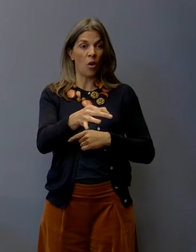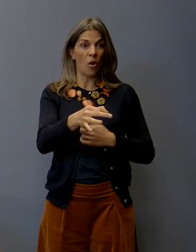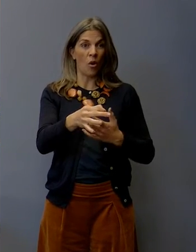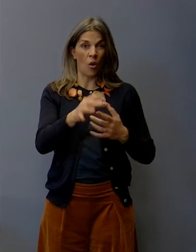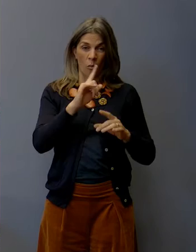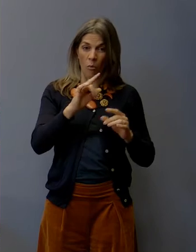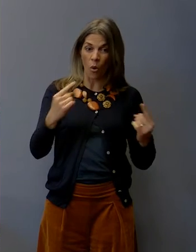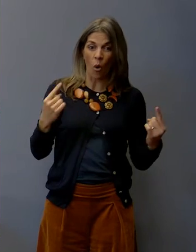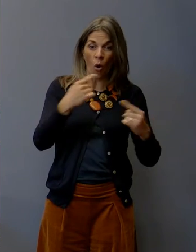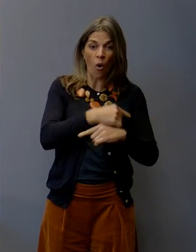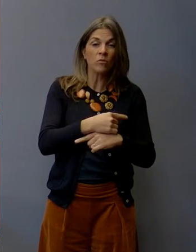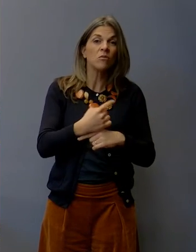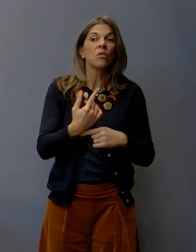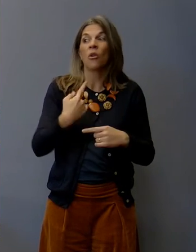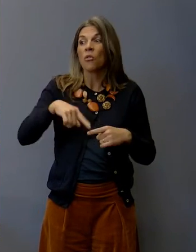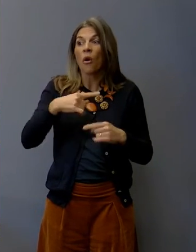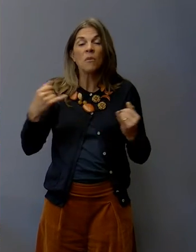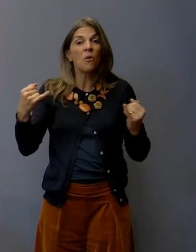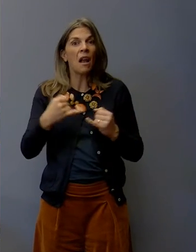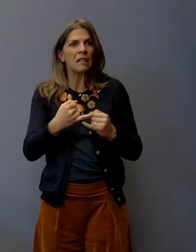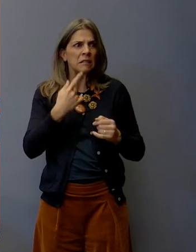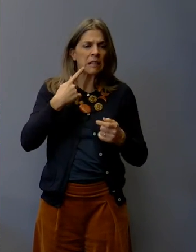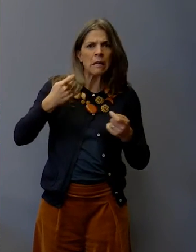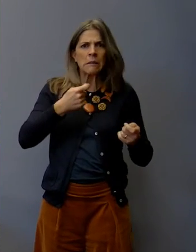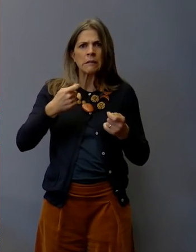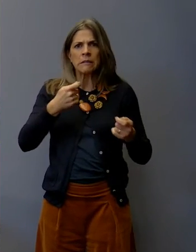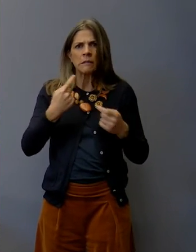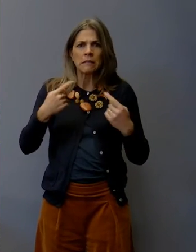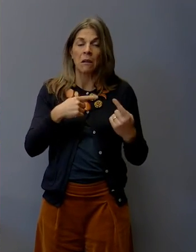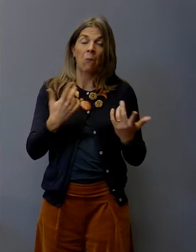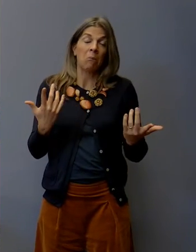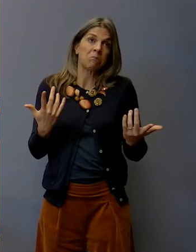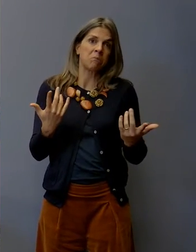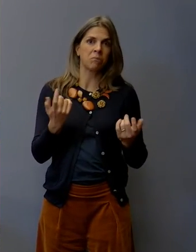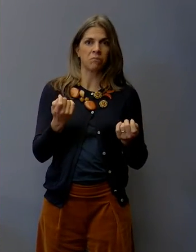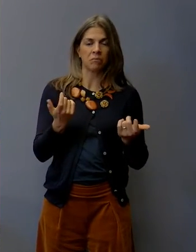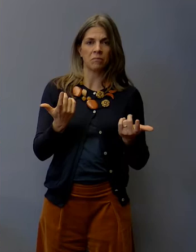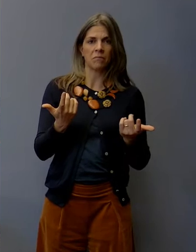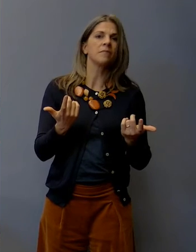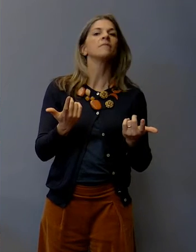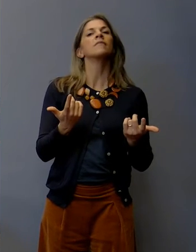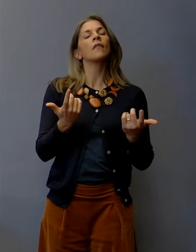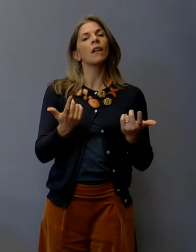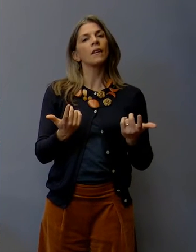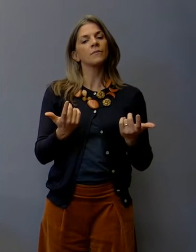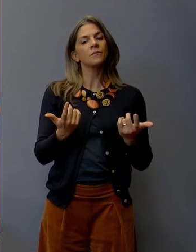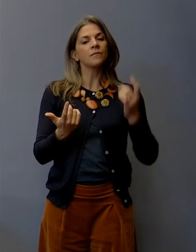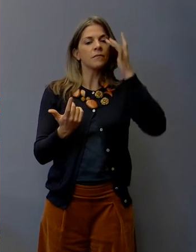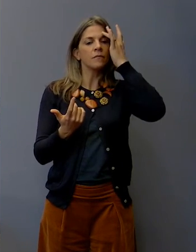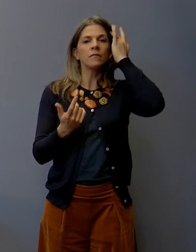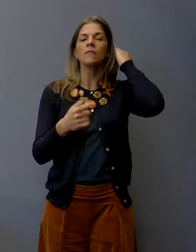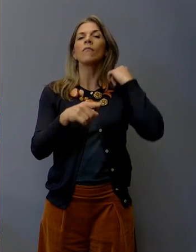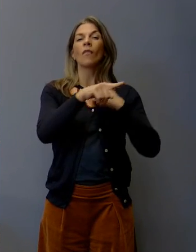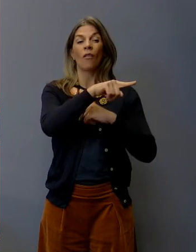se ci fosse ma non so quante volte accada allora con quella scelta lo ribadiamo si va contro in